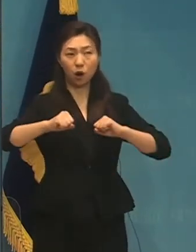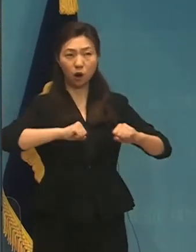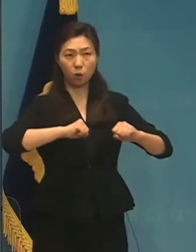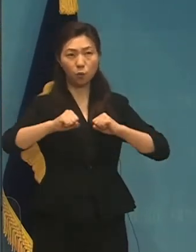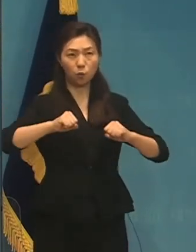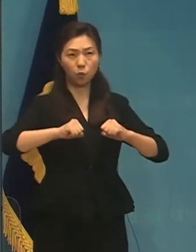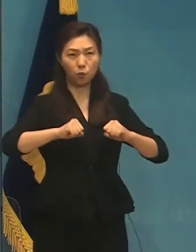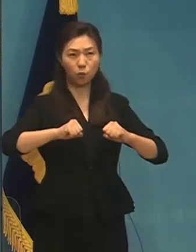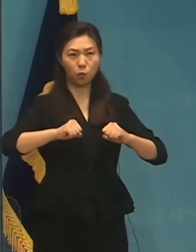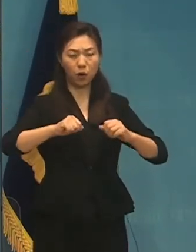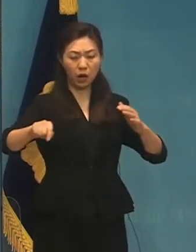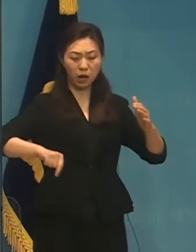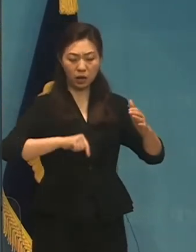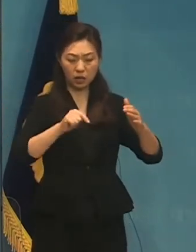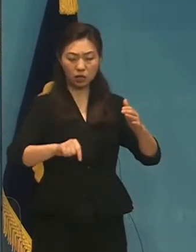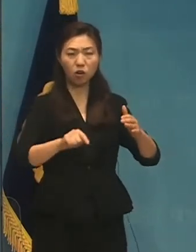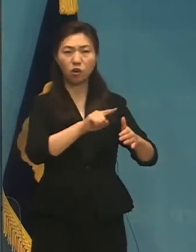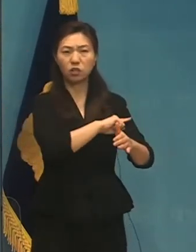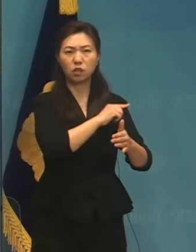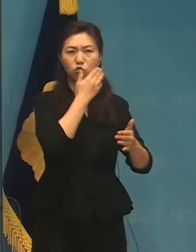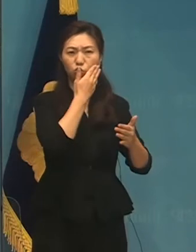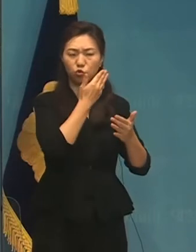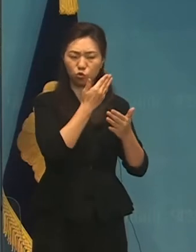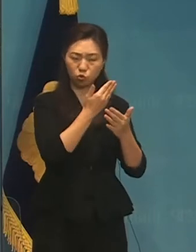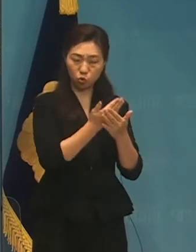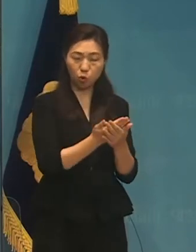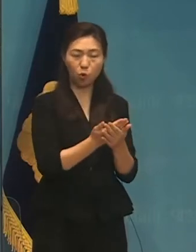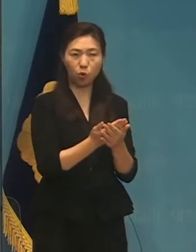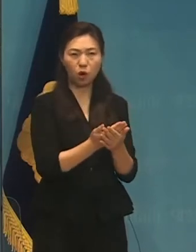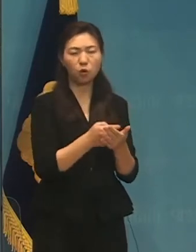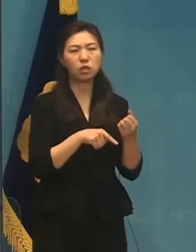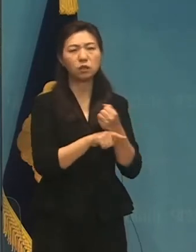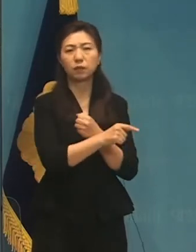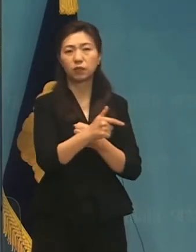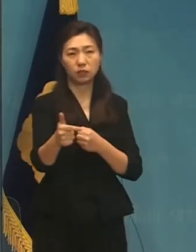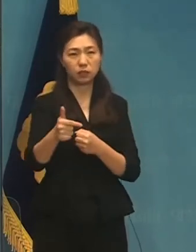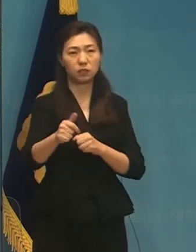가장 귀하고 가치 있는 일입니다.